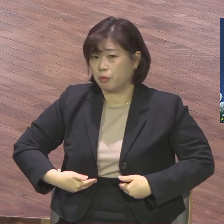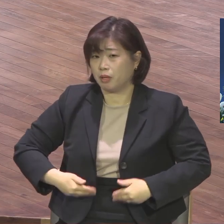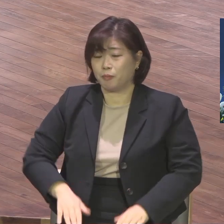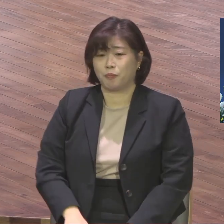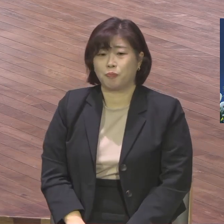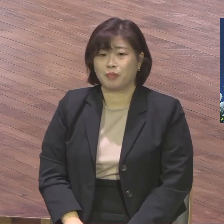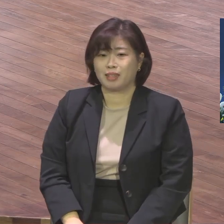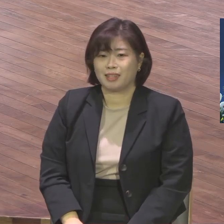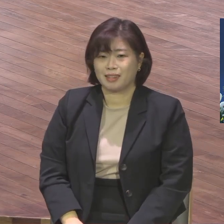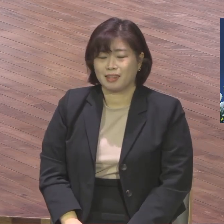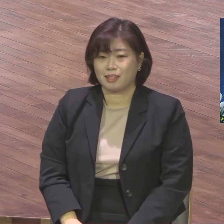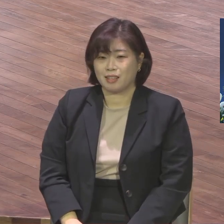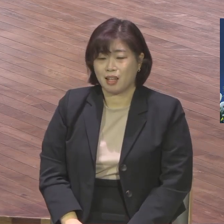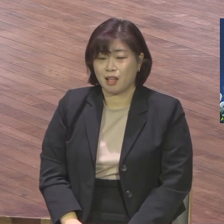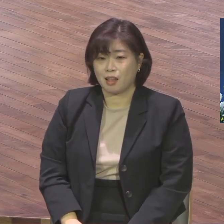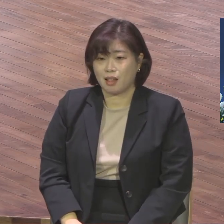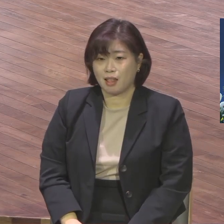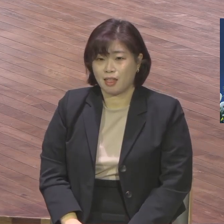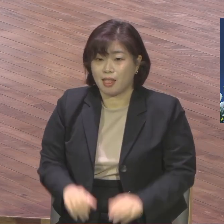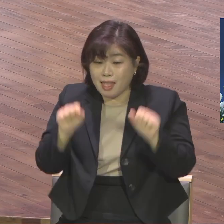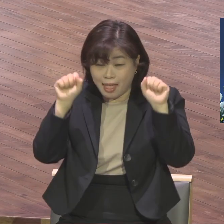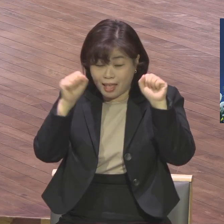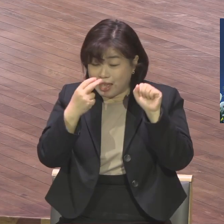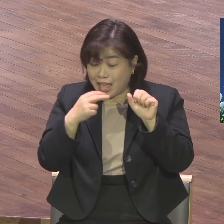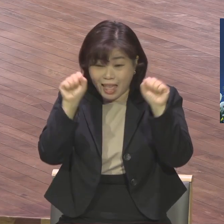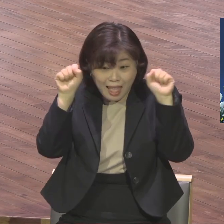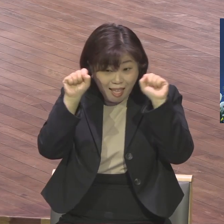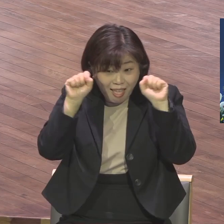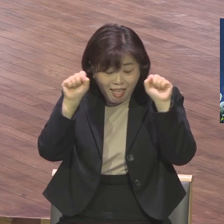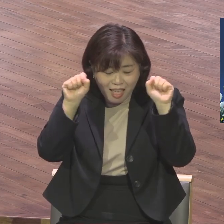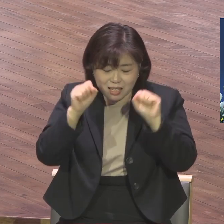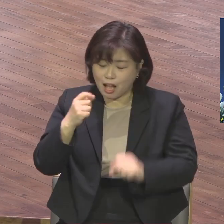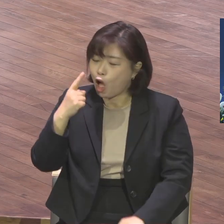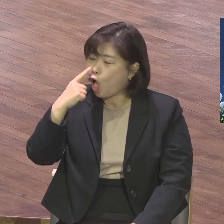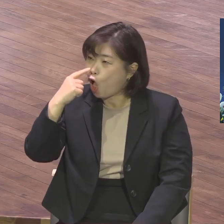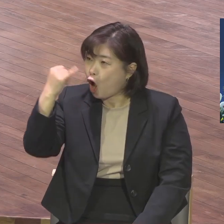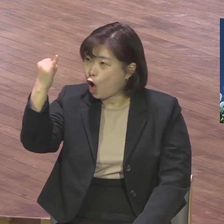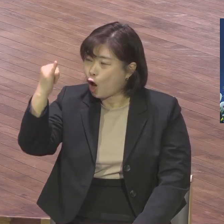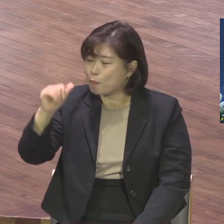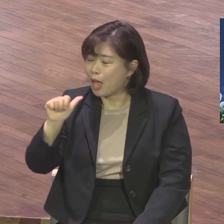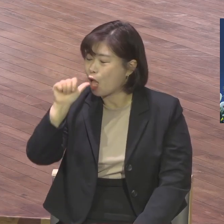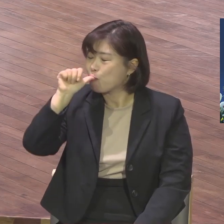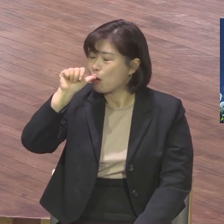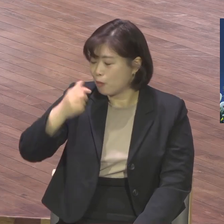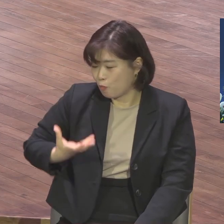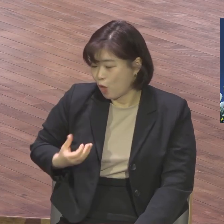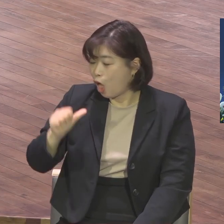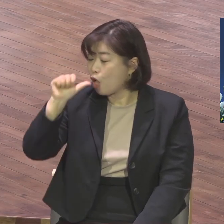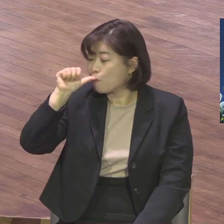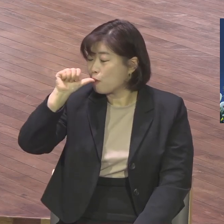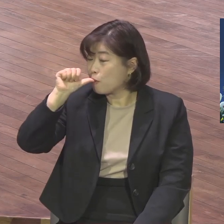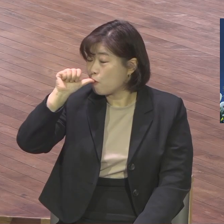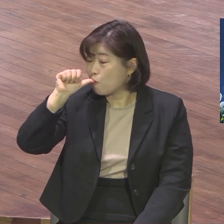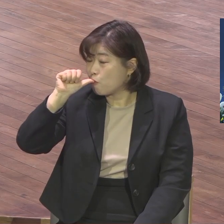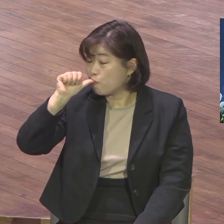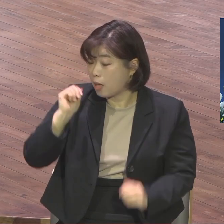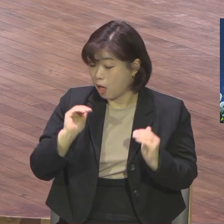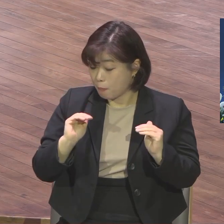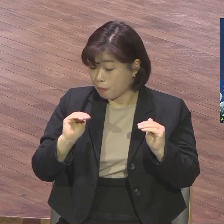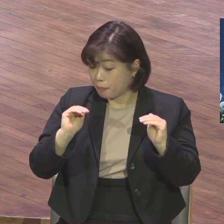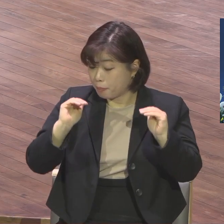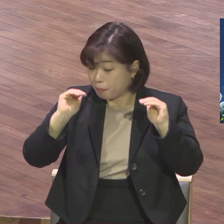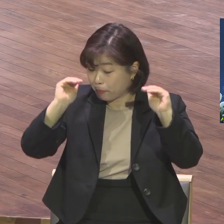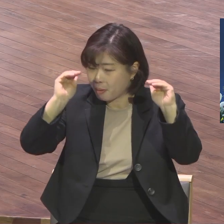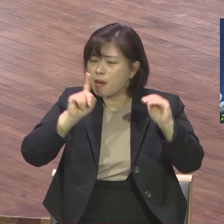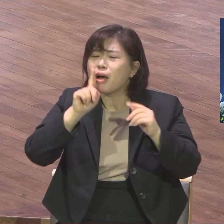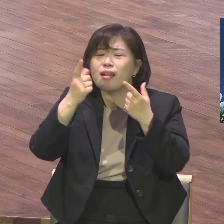자라는 것처럼 우리도 영적으로 예수님의 신령한 말씀, 신령한 젖을 먹으면서